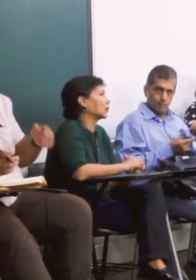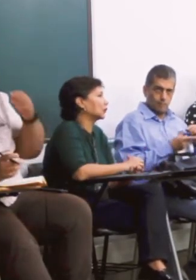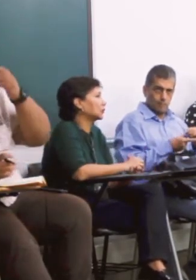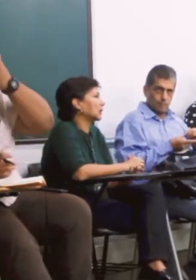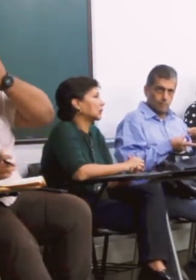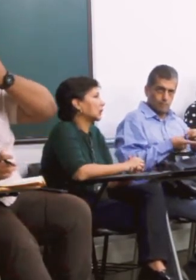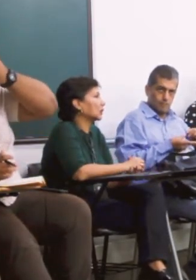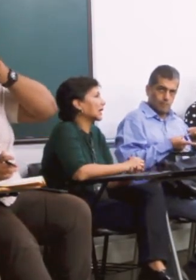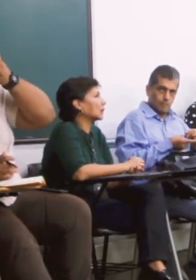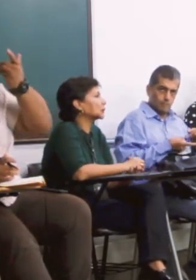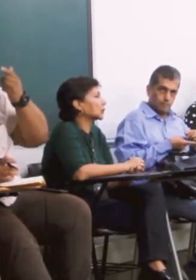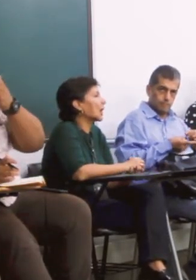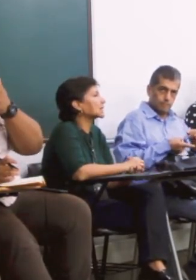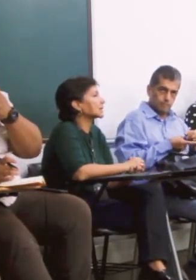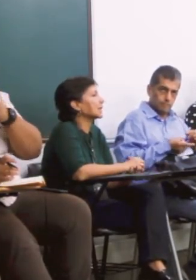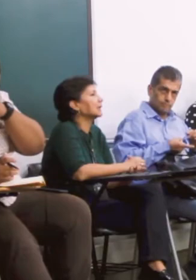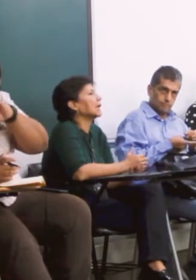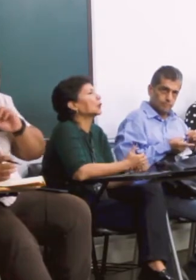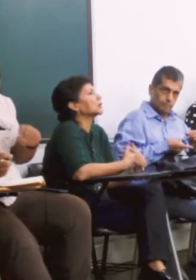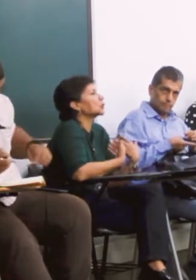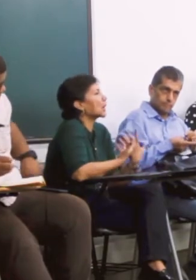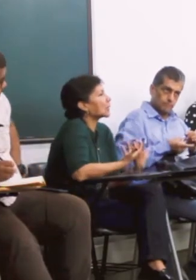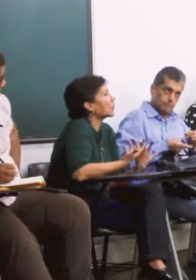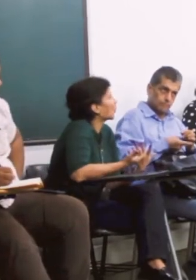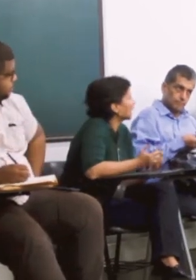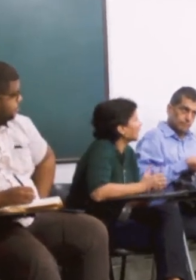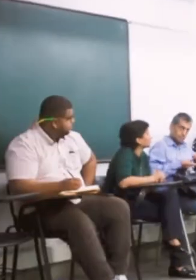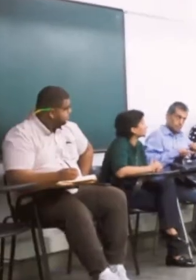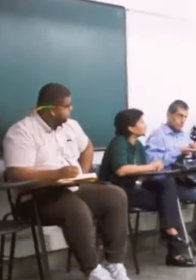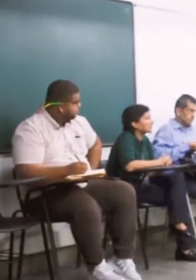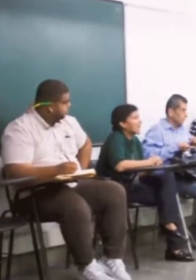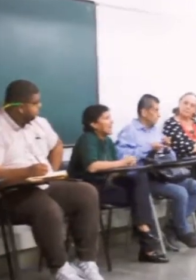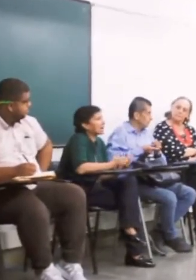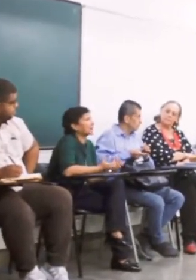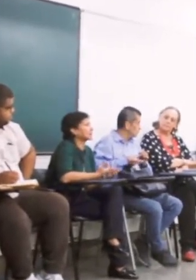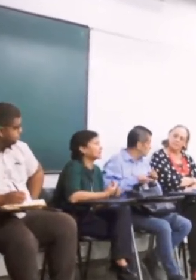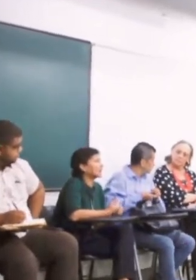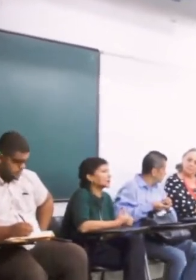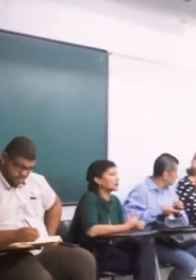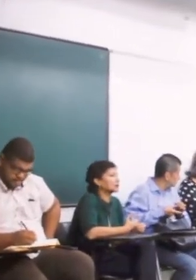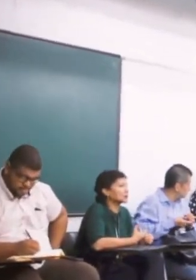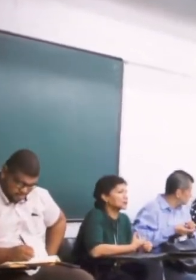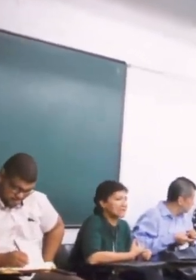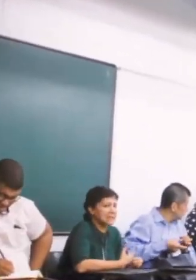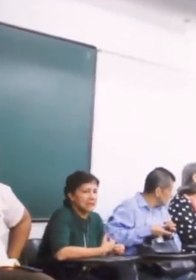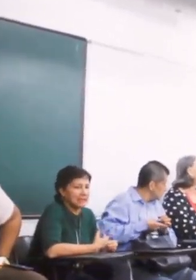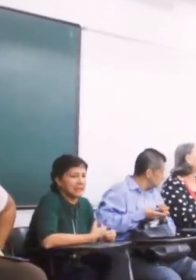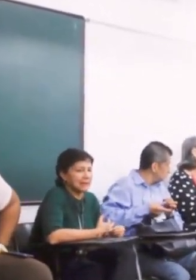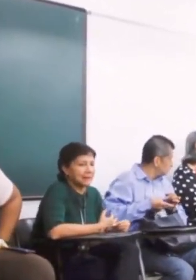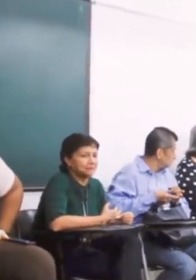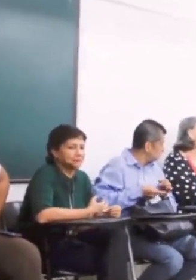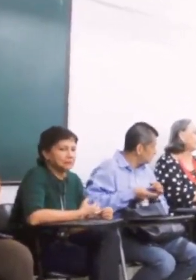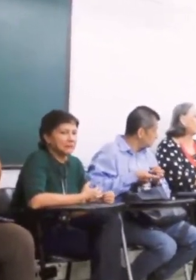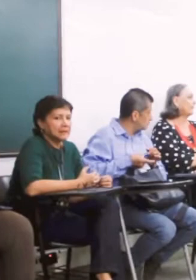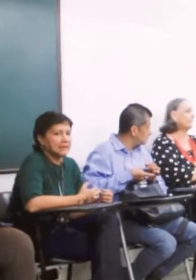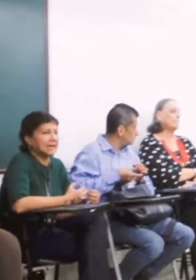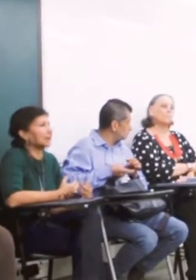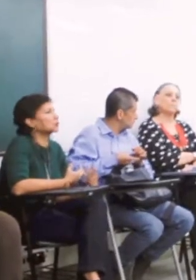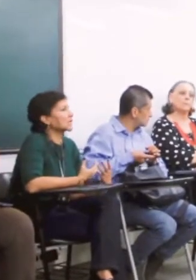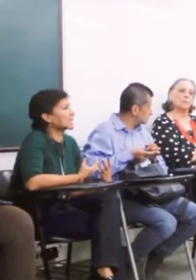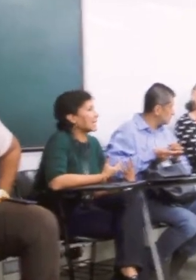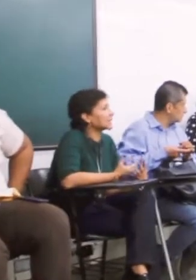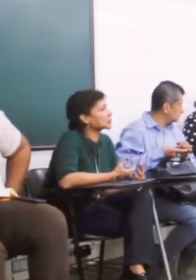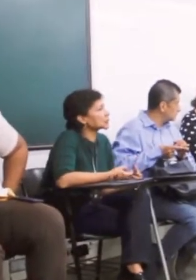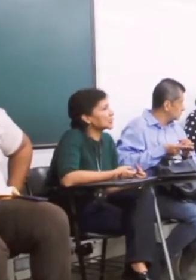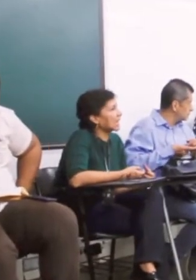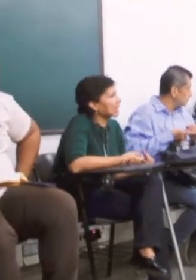y el reconocimiento de lo que el otro hace y de lo que yo hago con el otro. A partir de eso, entonces, queremos